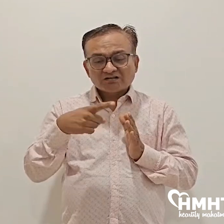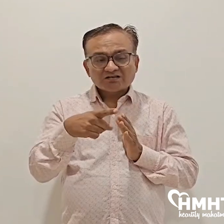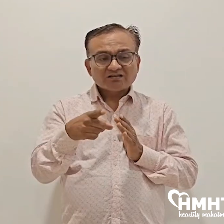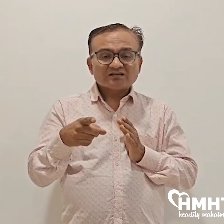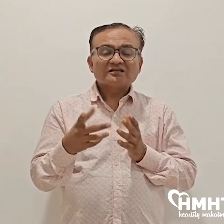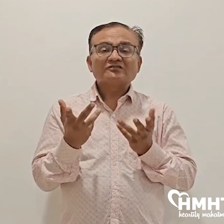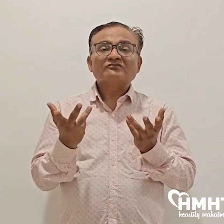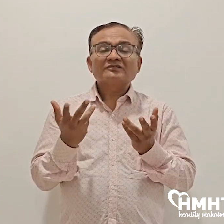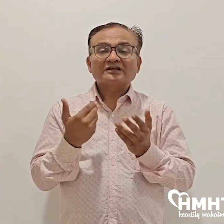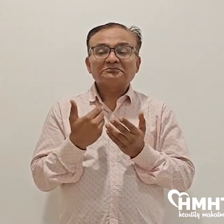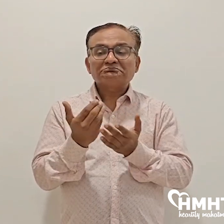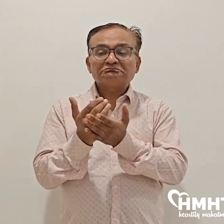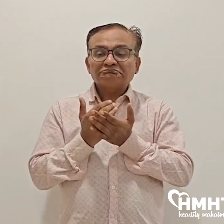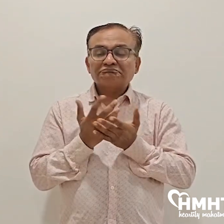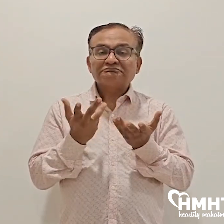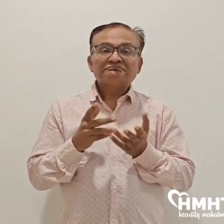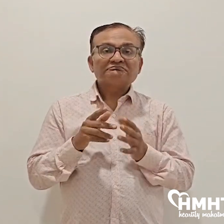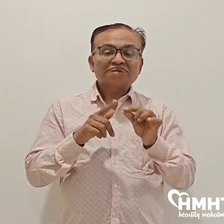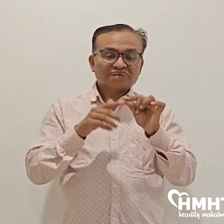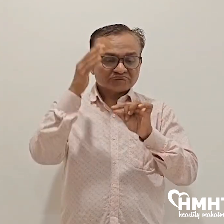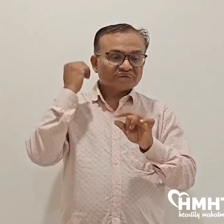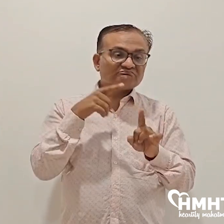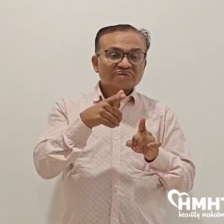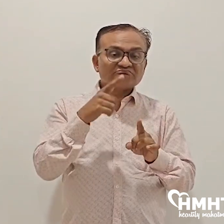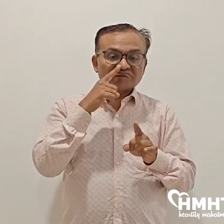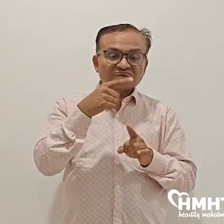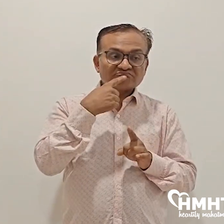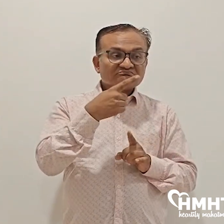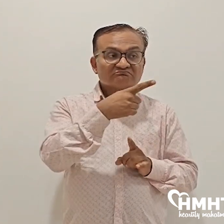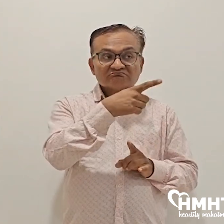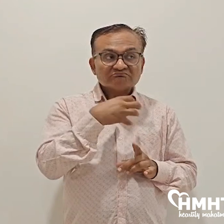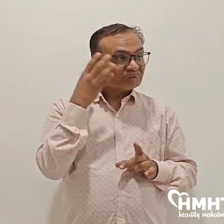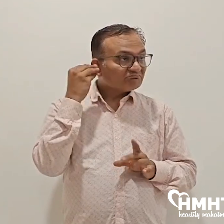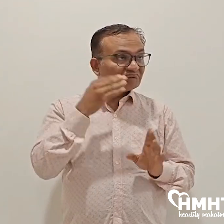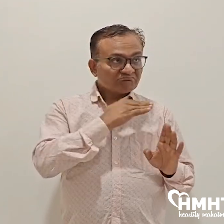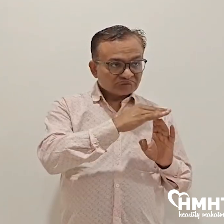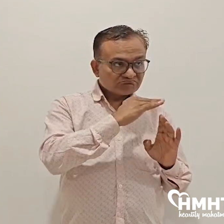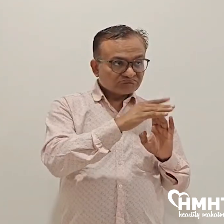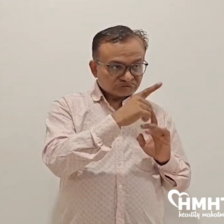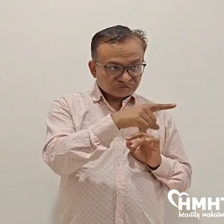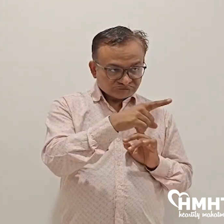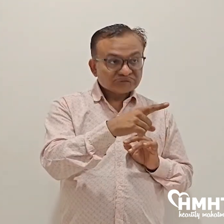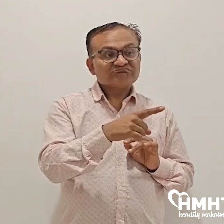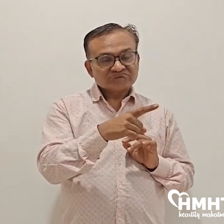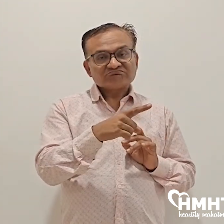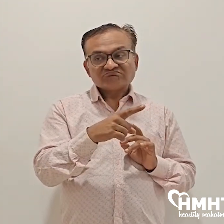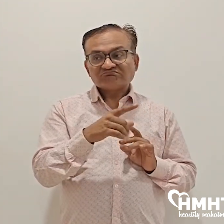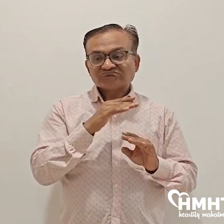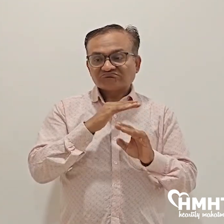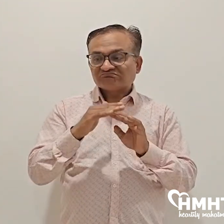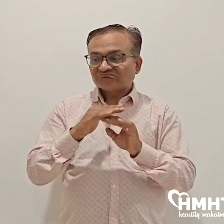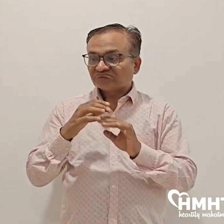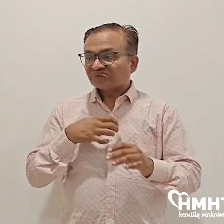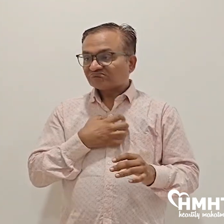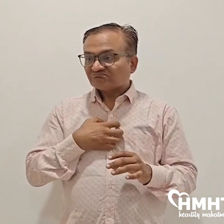આપીએ ખરા? હા. તો દુઃખ પછી પસ્તાવો કરીએ ને, અને પછી માફી માગીએ, પછી નહીં કરવું એવો નિશ્ચય